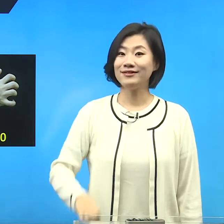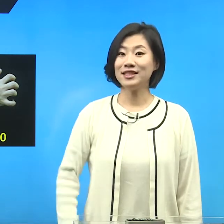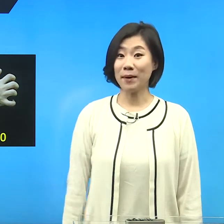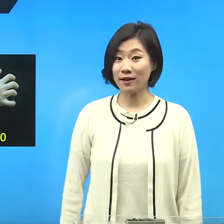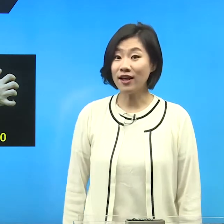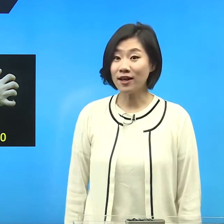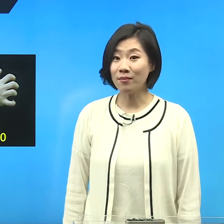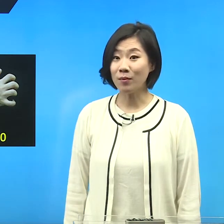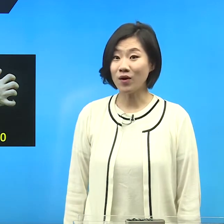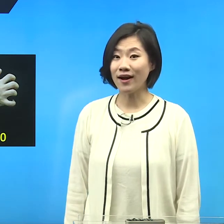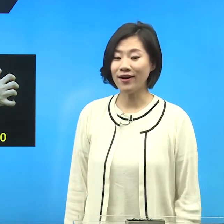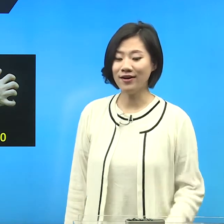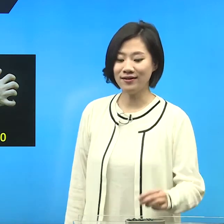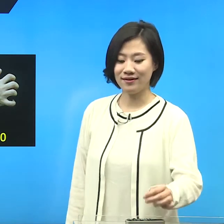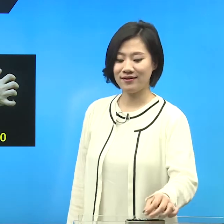이제 백단위 한번 볼까요?